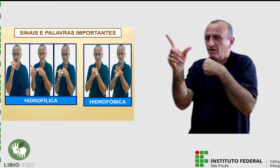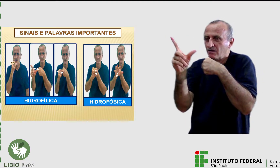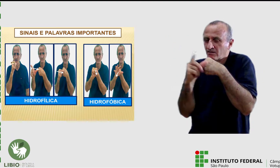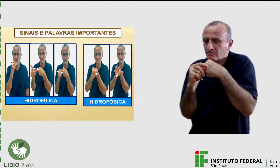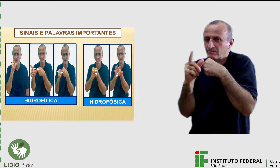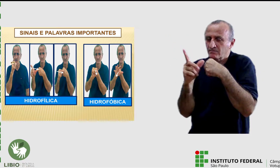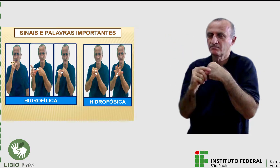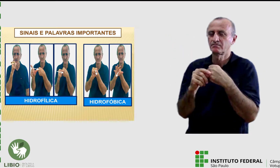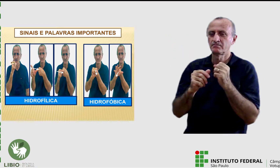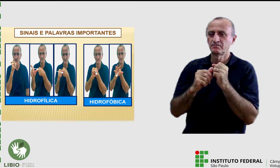hidrofílica, e ao lado,